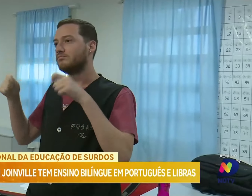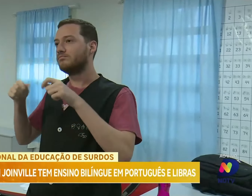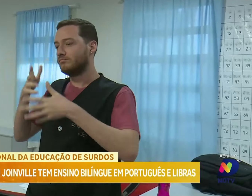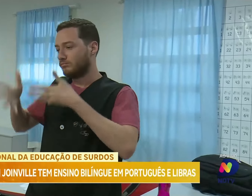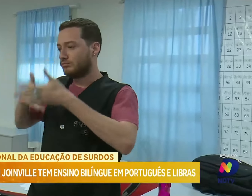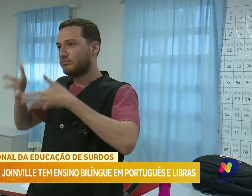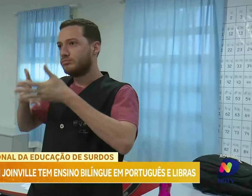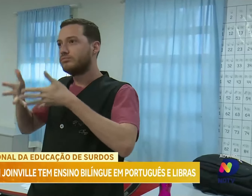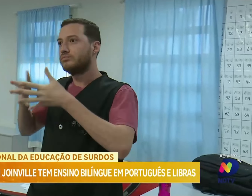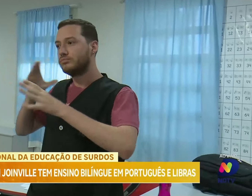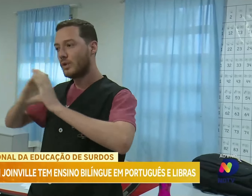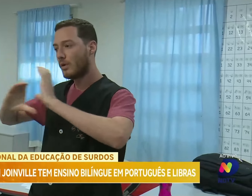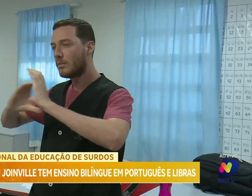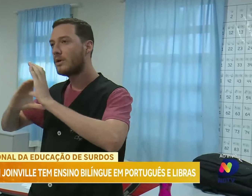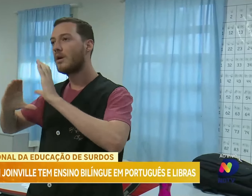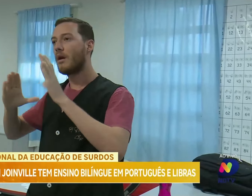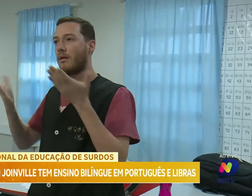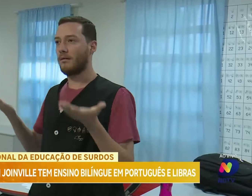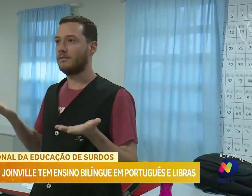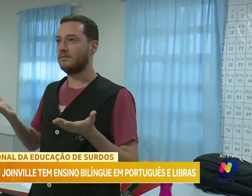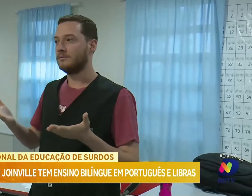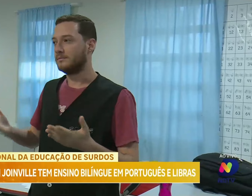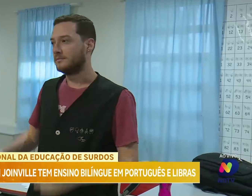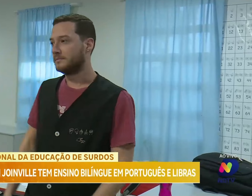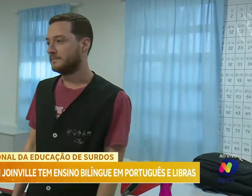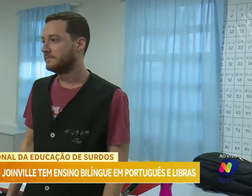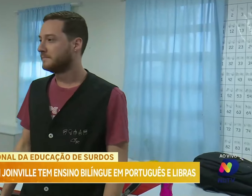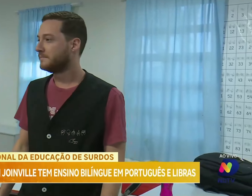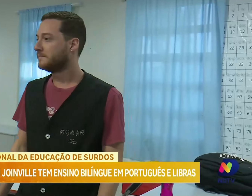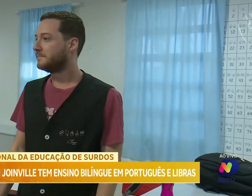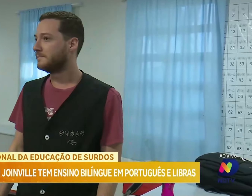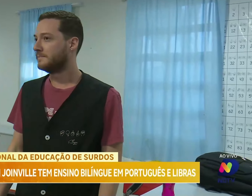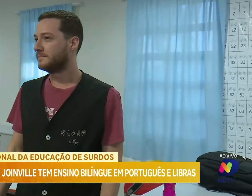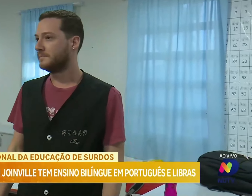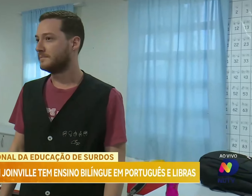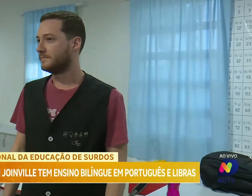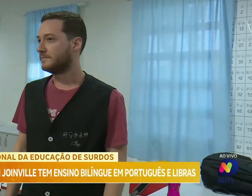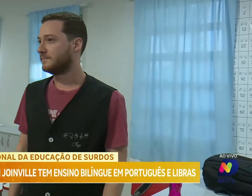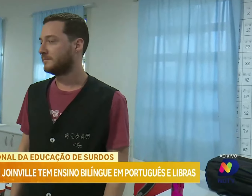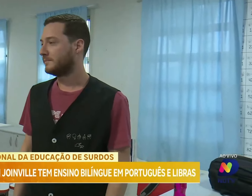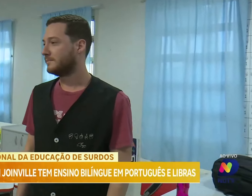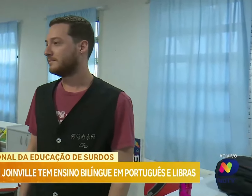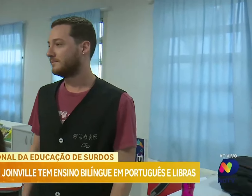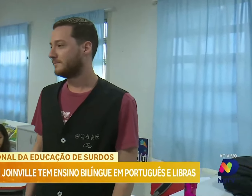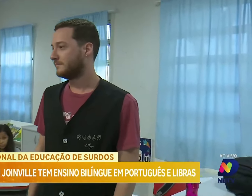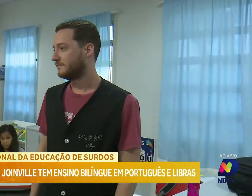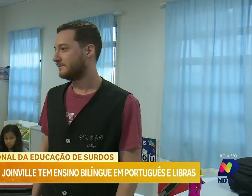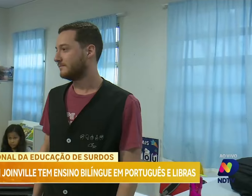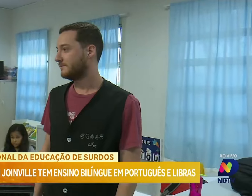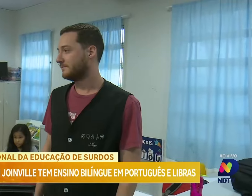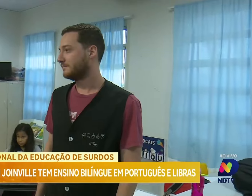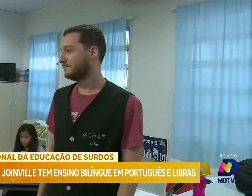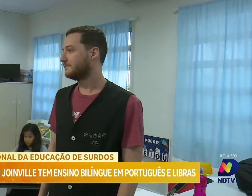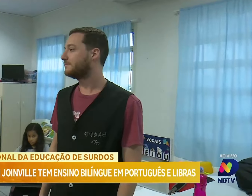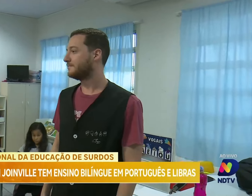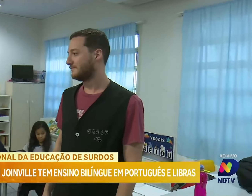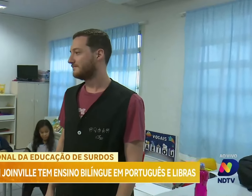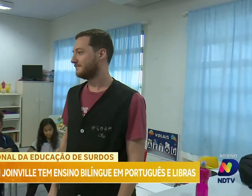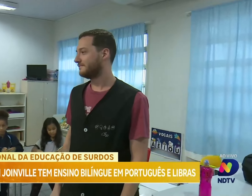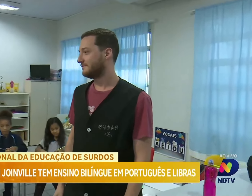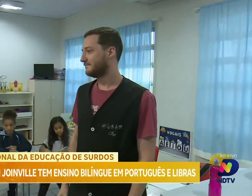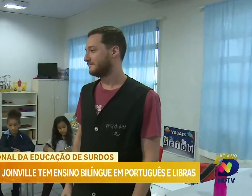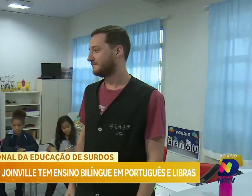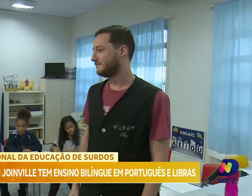nós podemos crescer na Libras, nos comunicar. Muito bem. Professor, muito obrigada pela